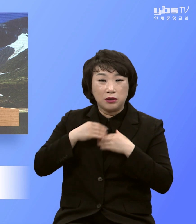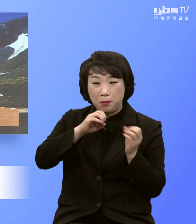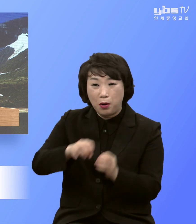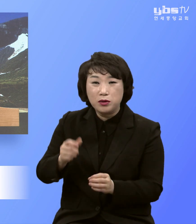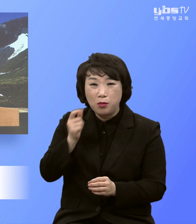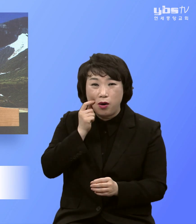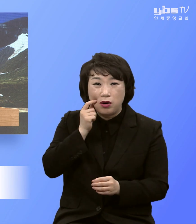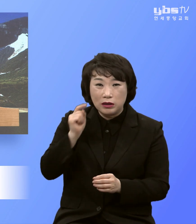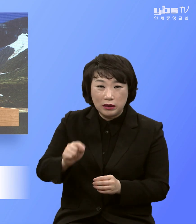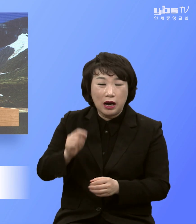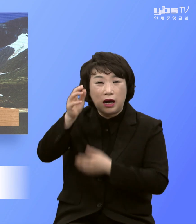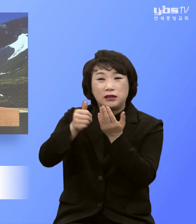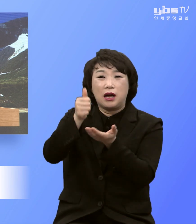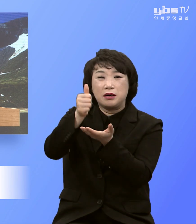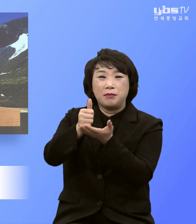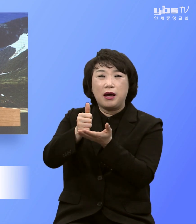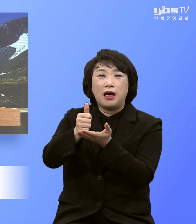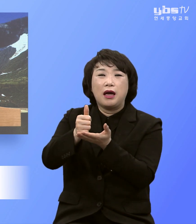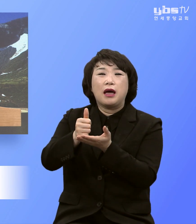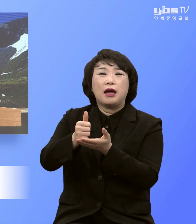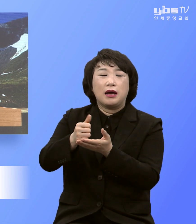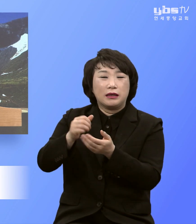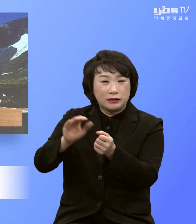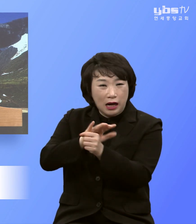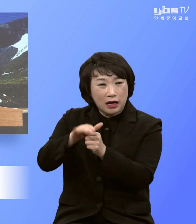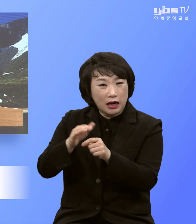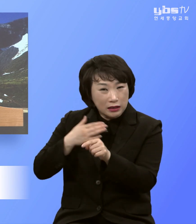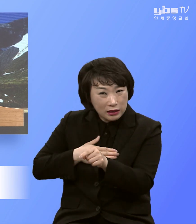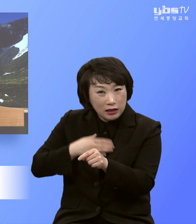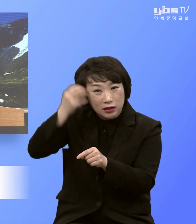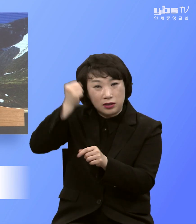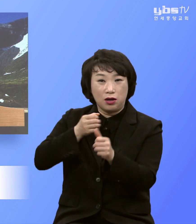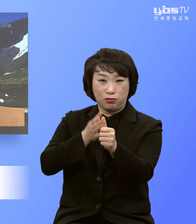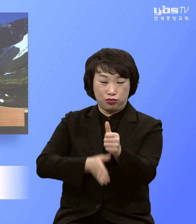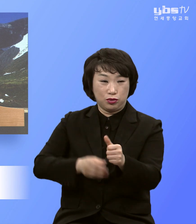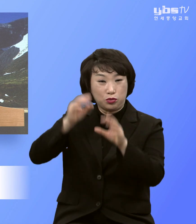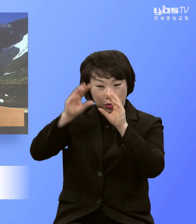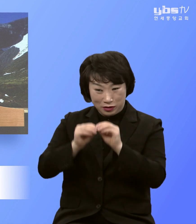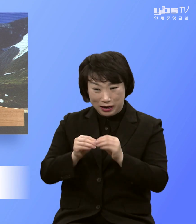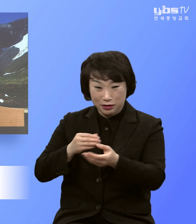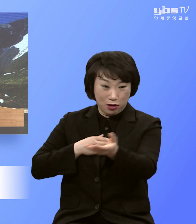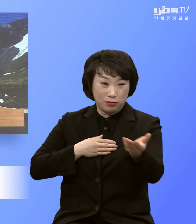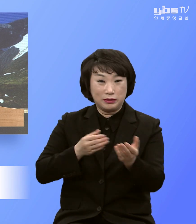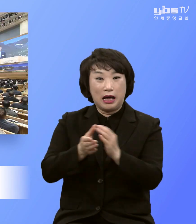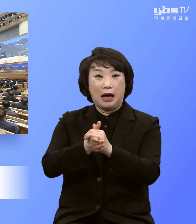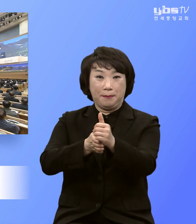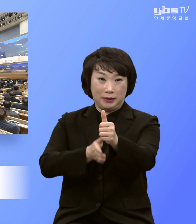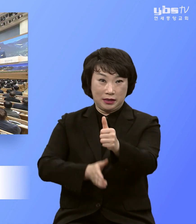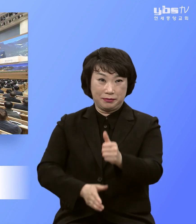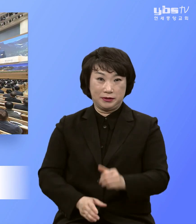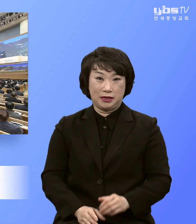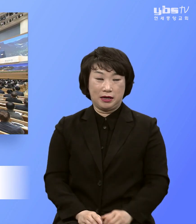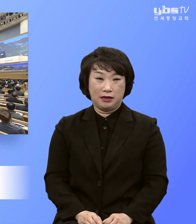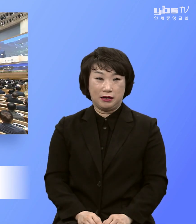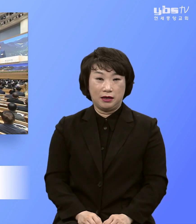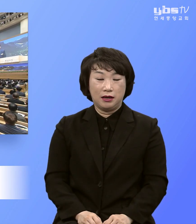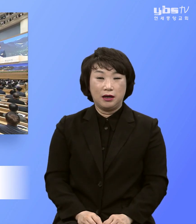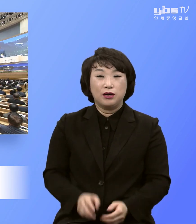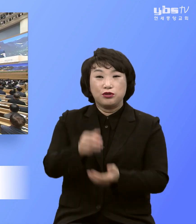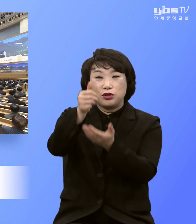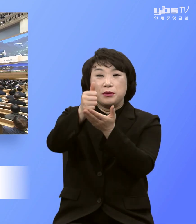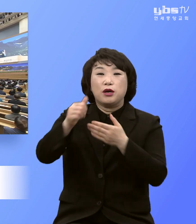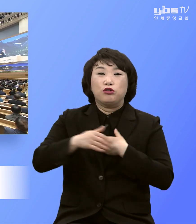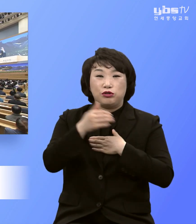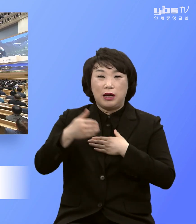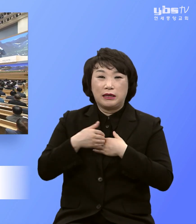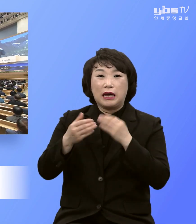없는 간절한 절규가 돼야 된다는 사실. 동의하시면 아멘 합시다. 그리고 우리 주님이